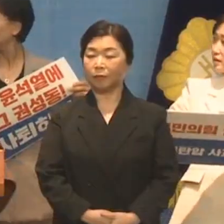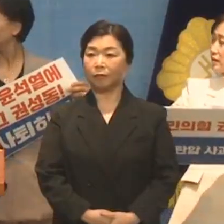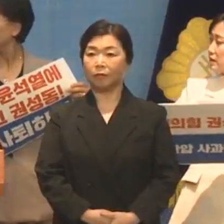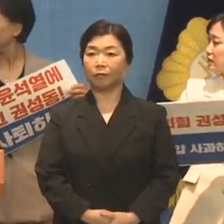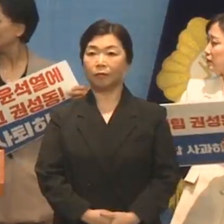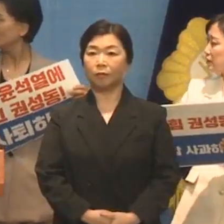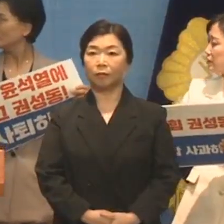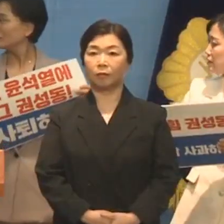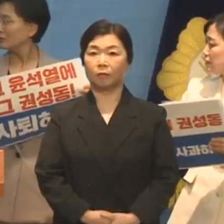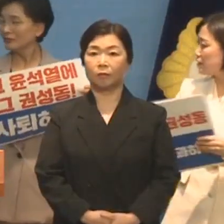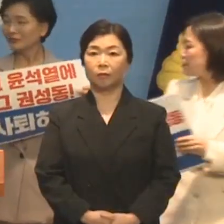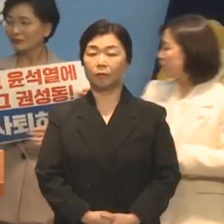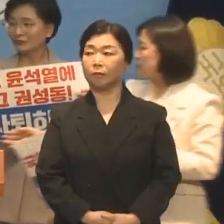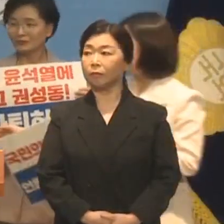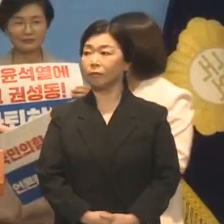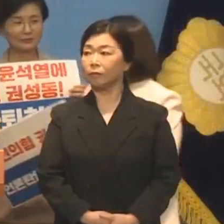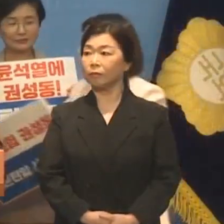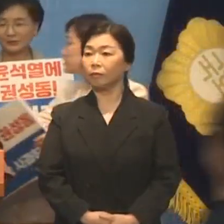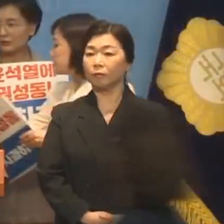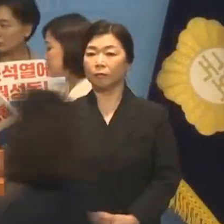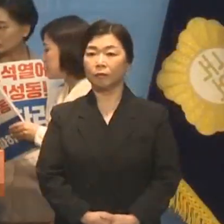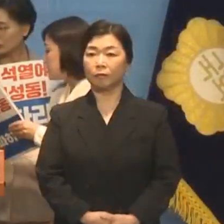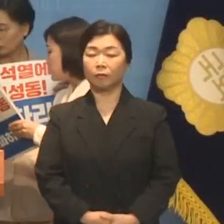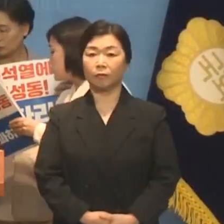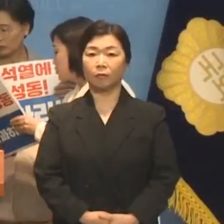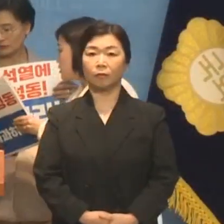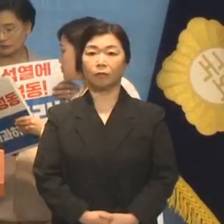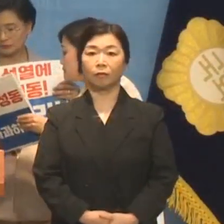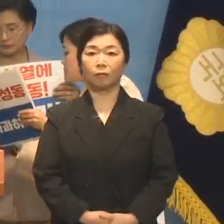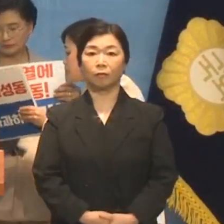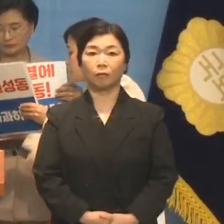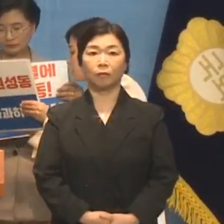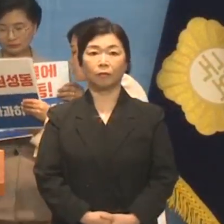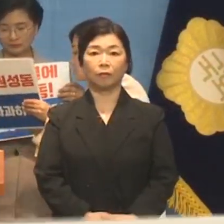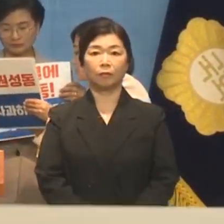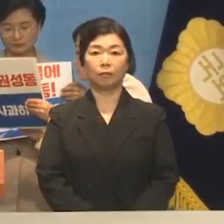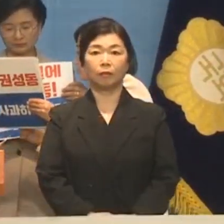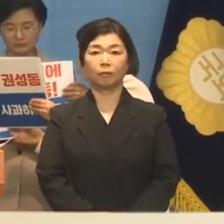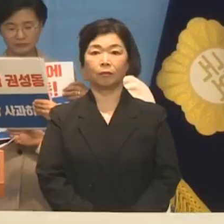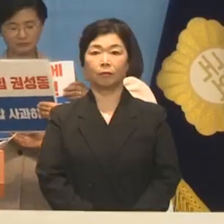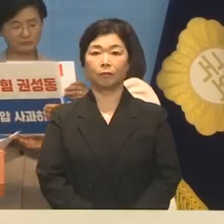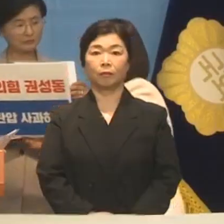보디가드 같지 않아? 잘 어울리네. 이수진의